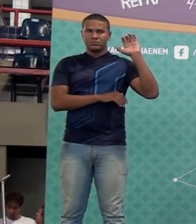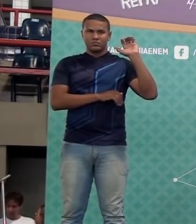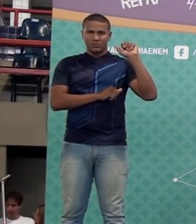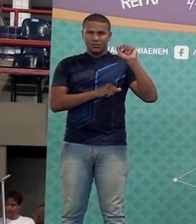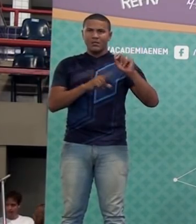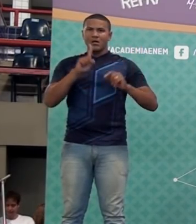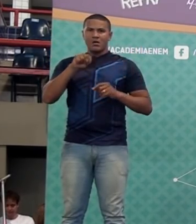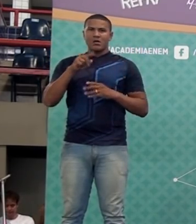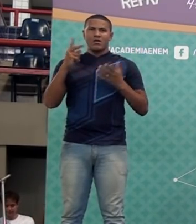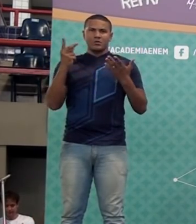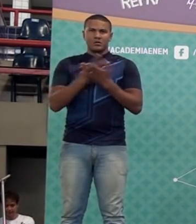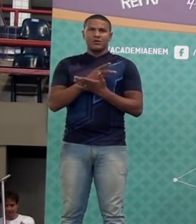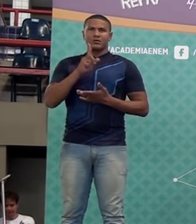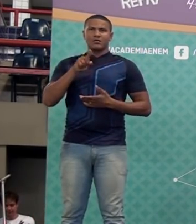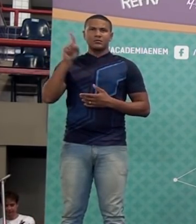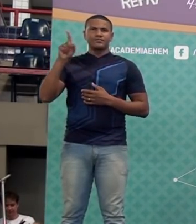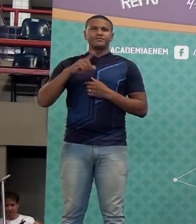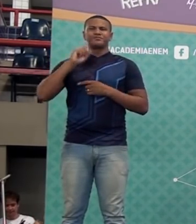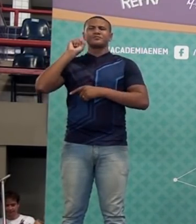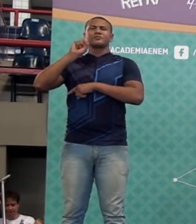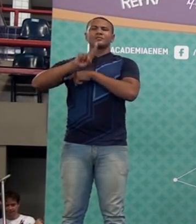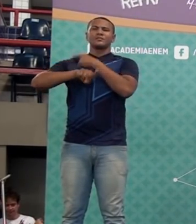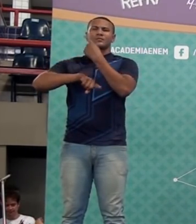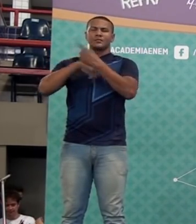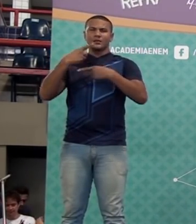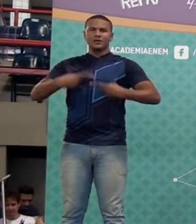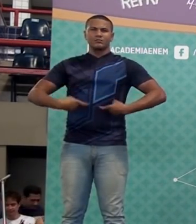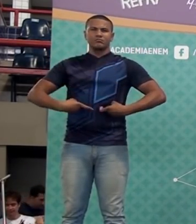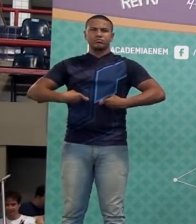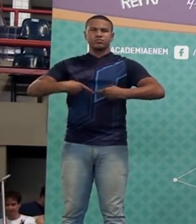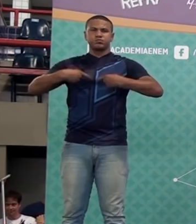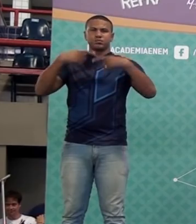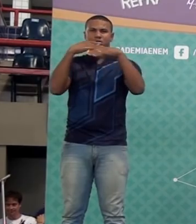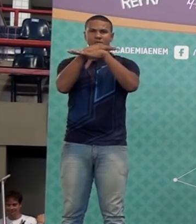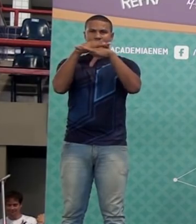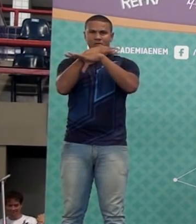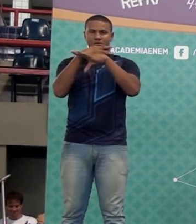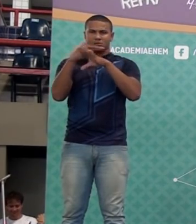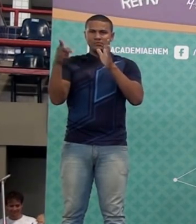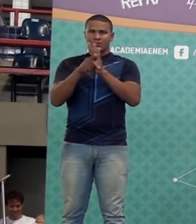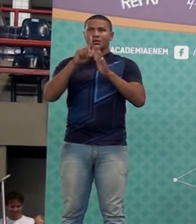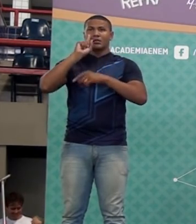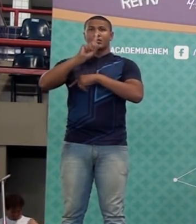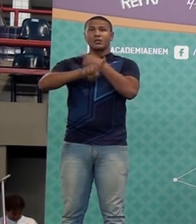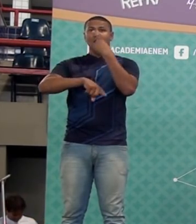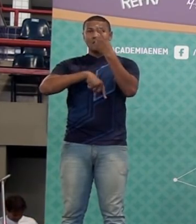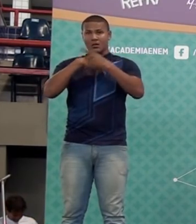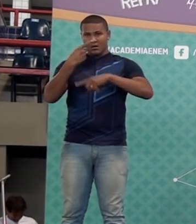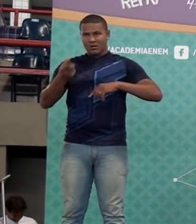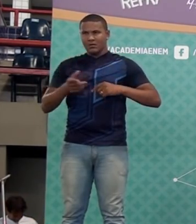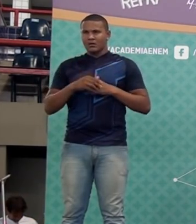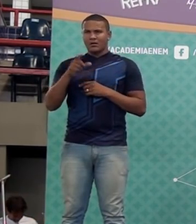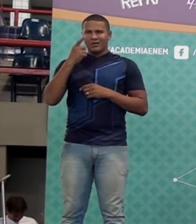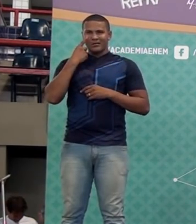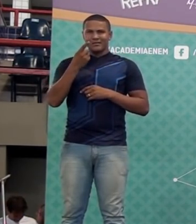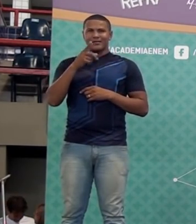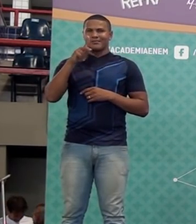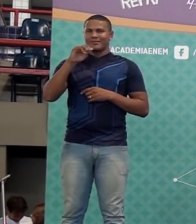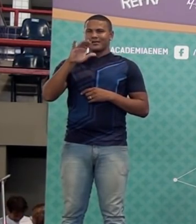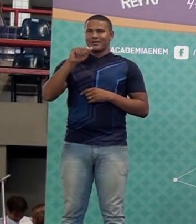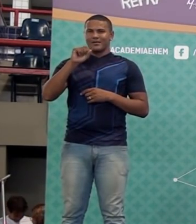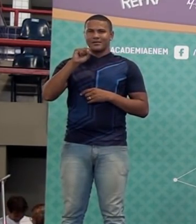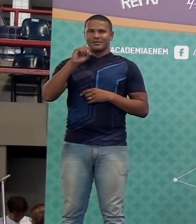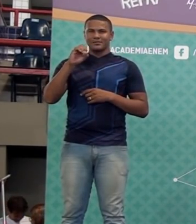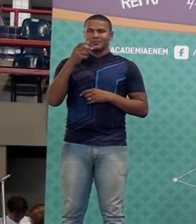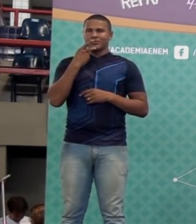Espanhola, de 36 a 39, que foi o ensaio geral para a Segunda Guerra Mundial. Picasso fez o Guernica, vocês devem conhecer o Guernica.